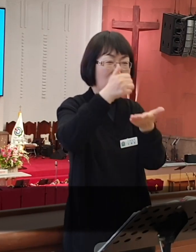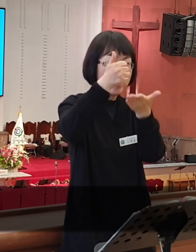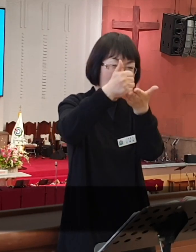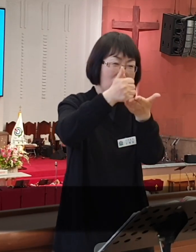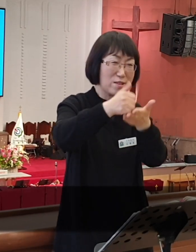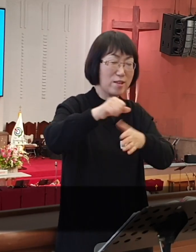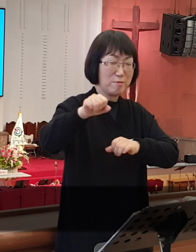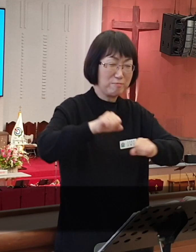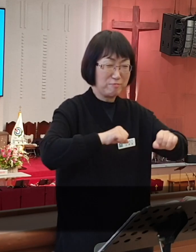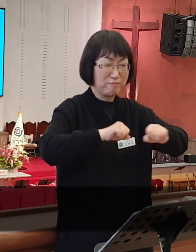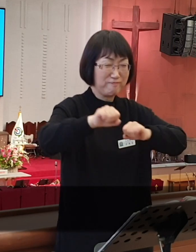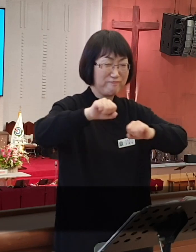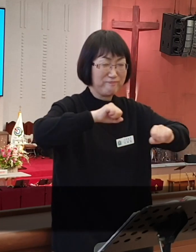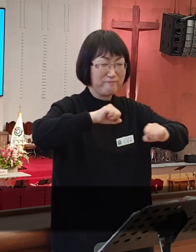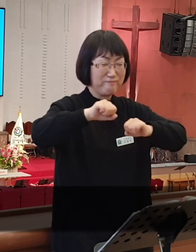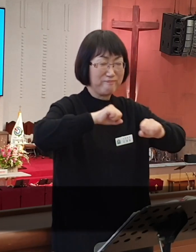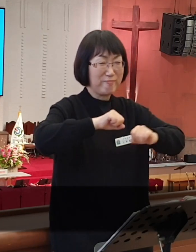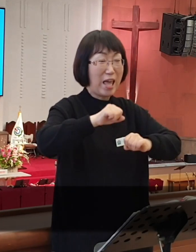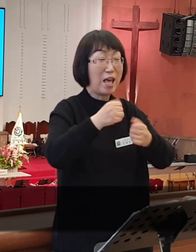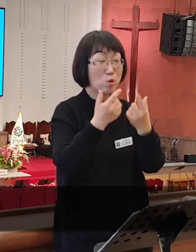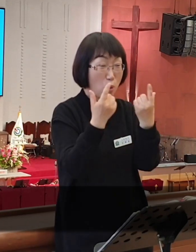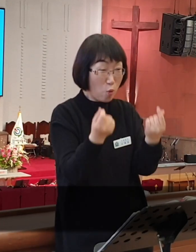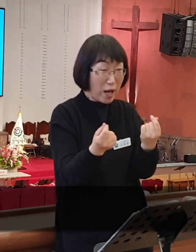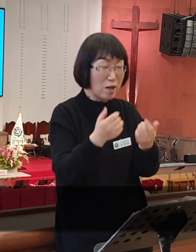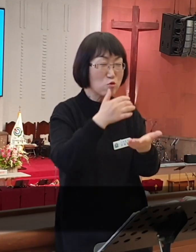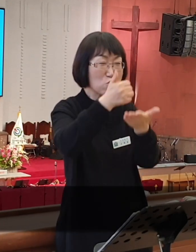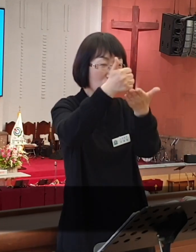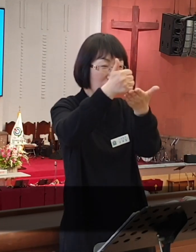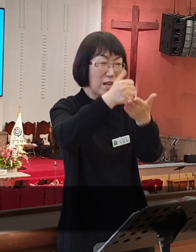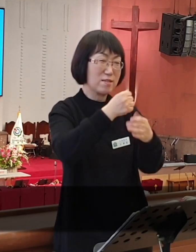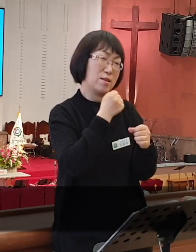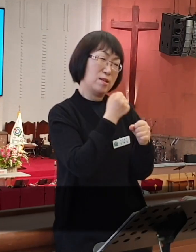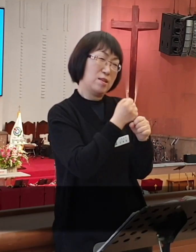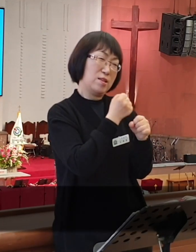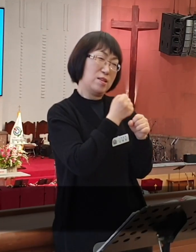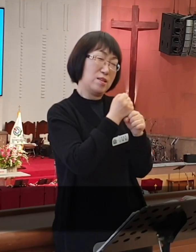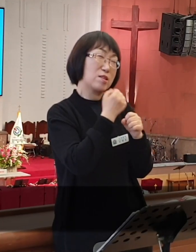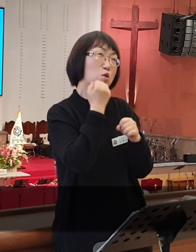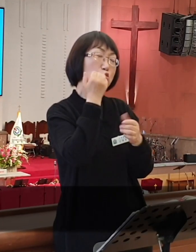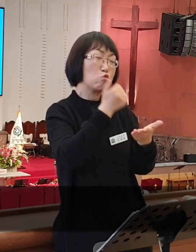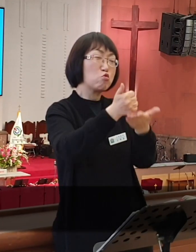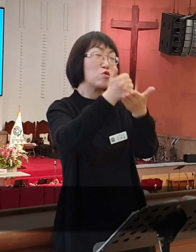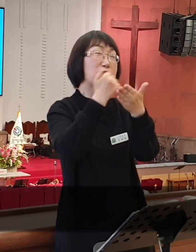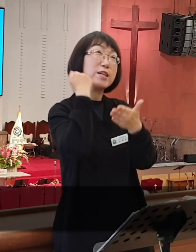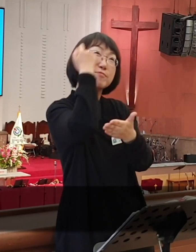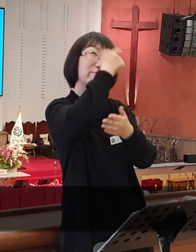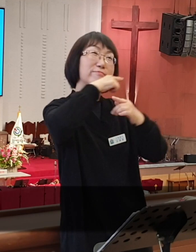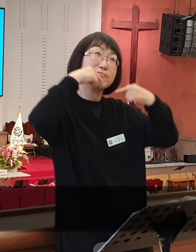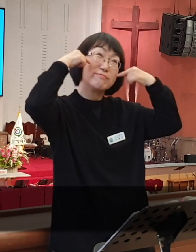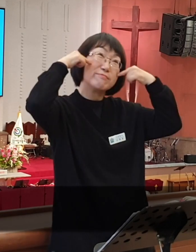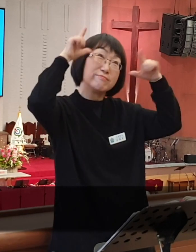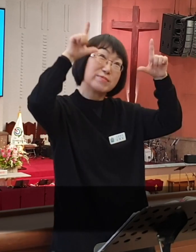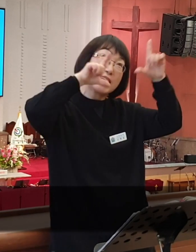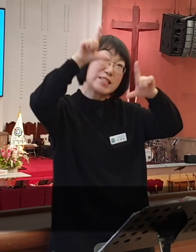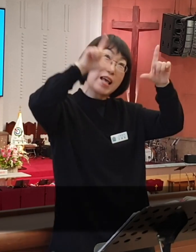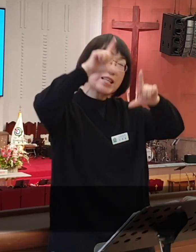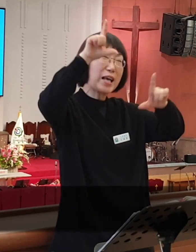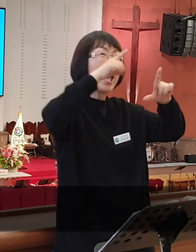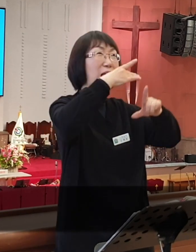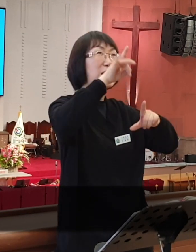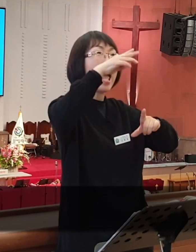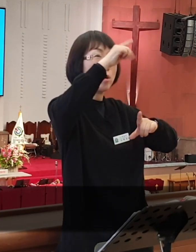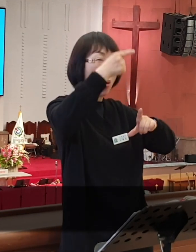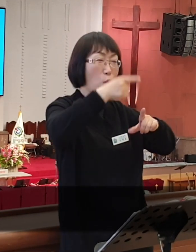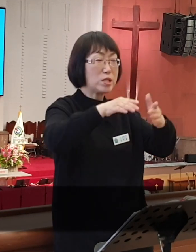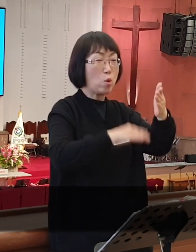주께서 움직이셨던 그 움직임들과 주께서 지으셨던 그 표정들과 그 세상에 대한 태도들,